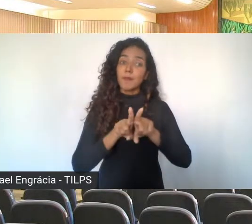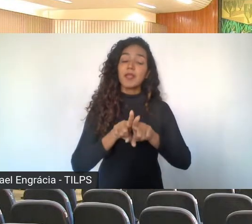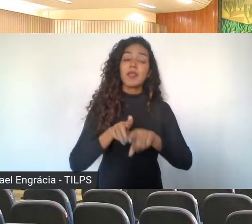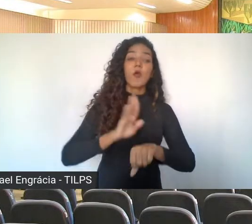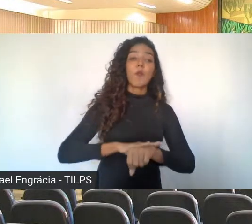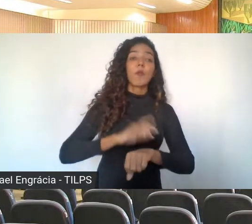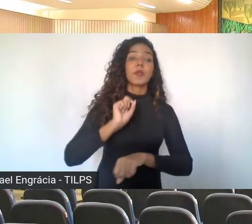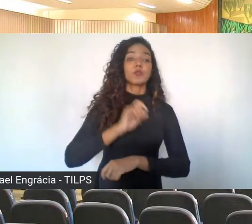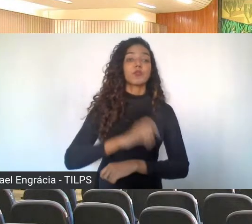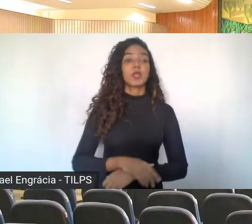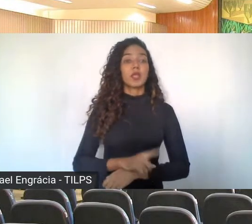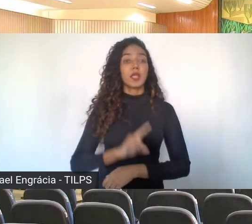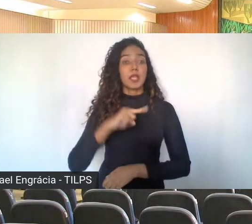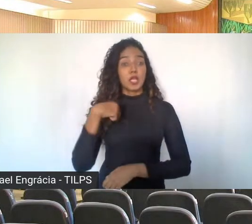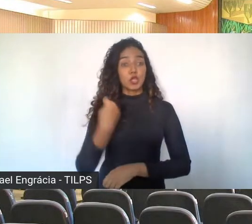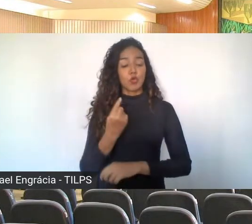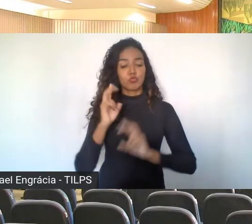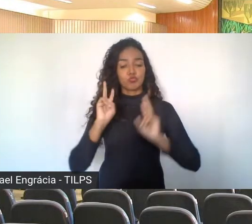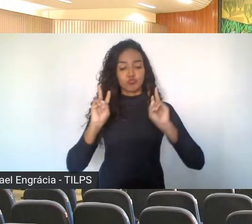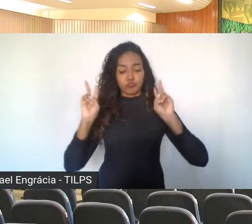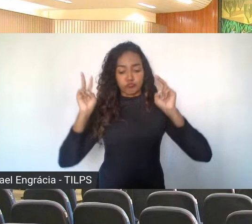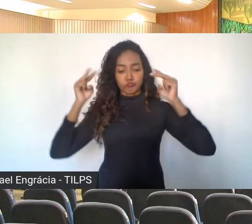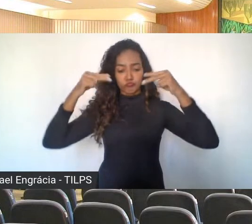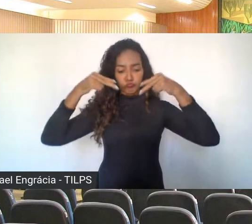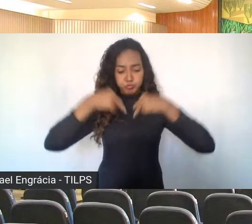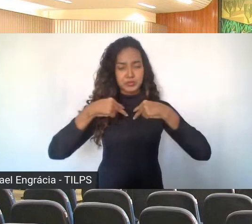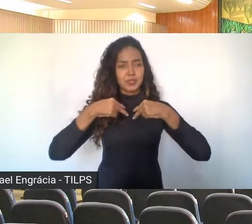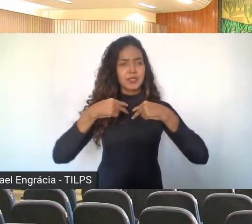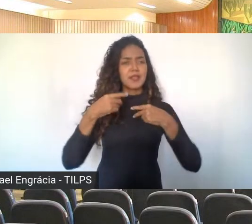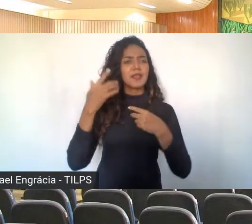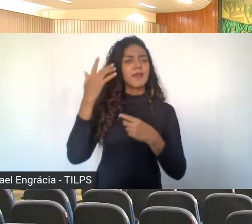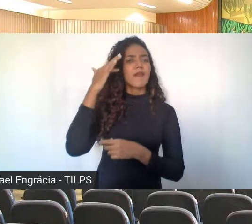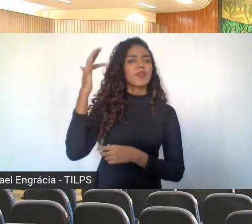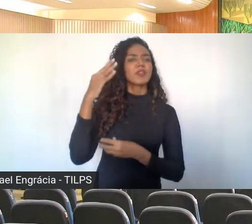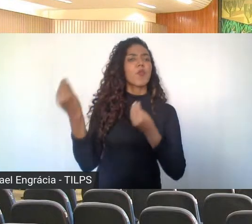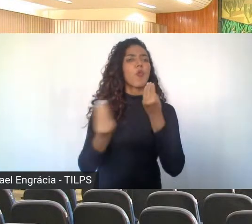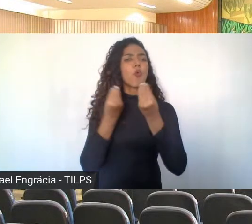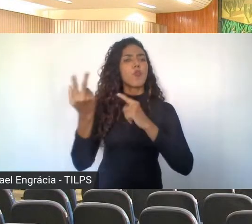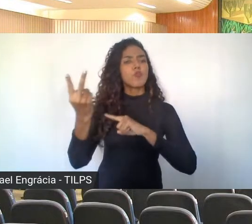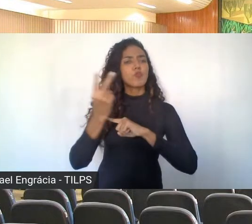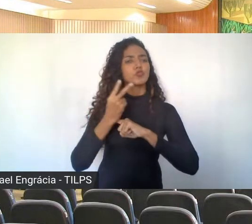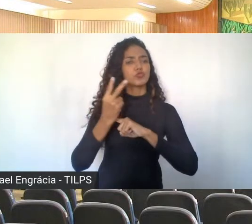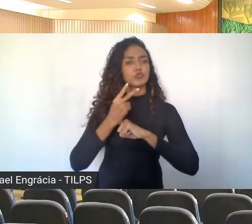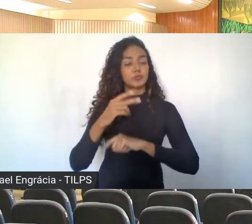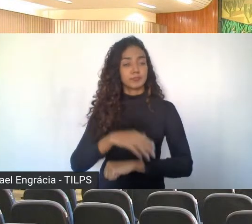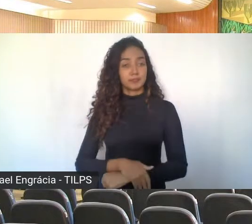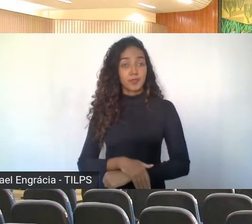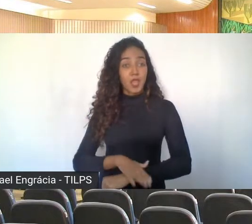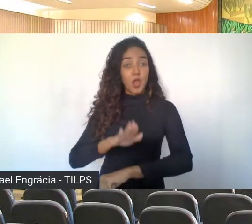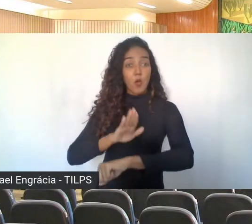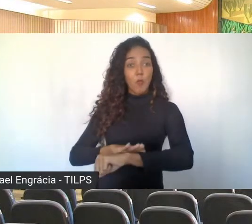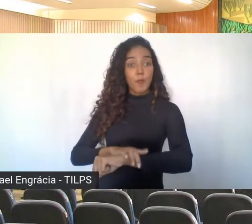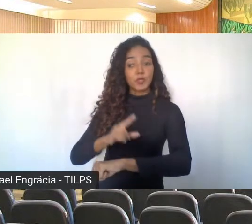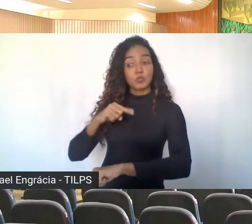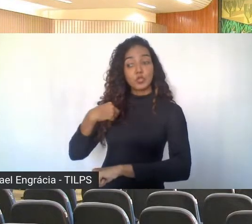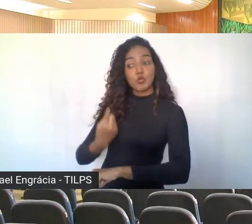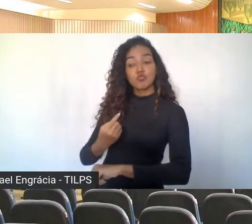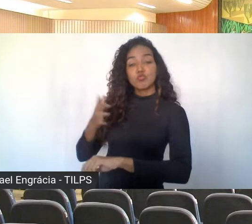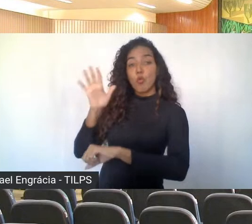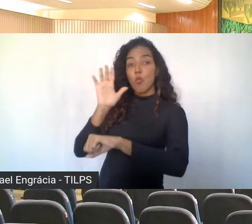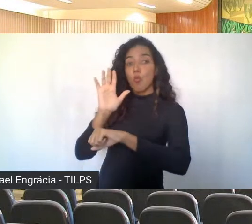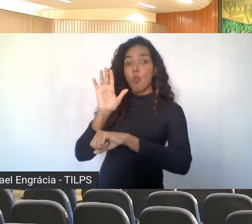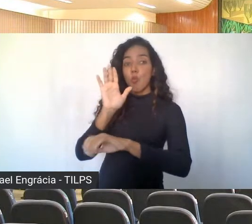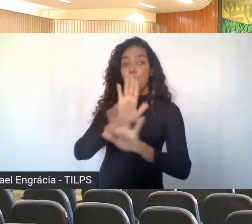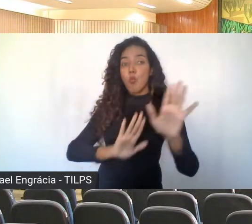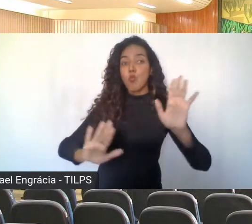proteção. Então, é um momento de cuidarmos das pessoas e cuidarmos de nós mesmos, de